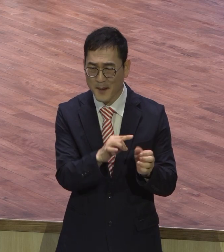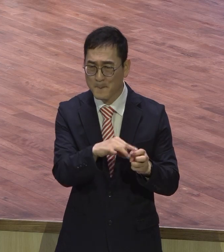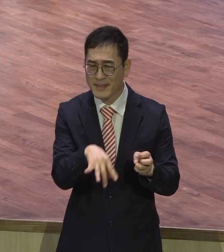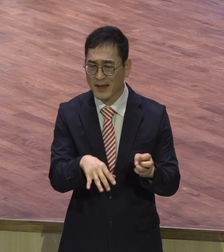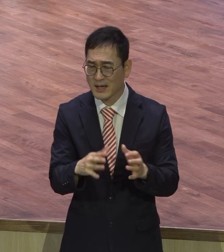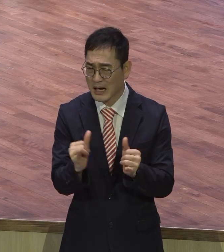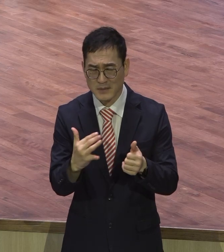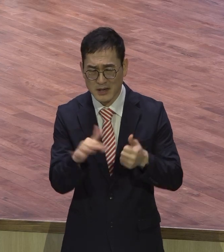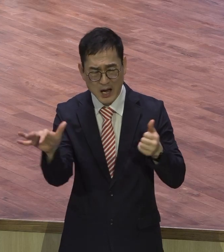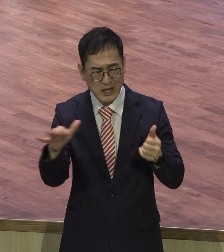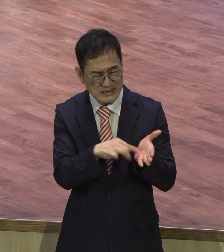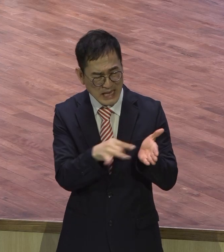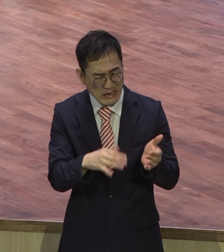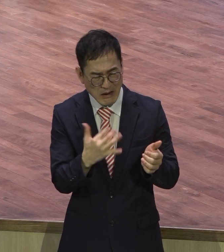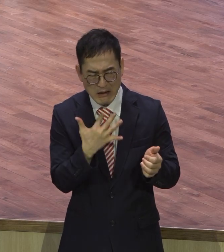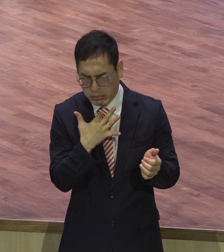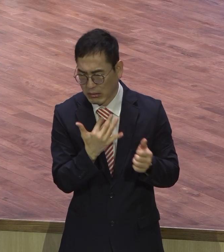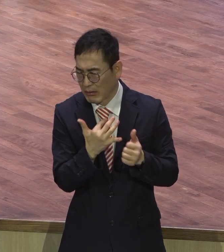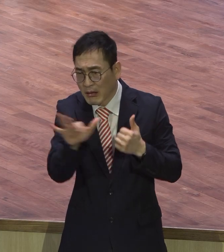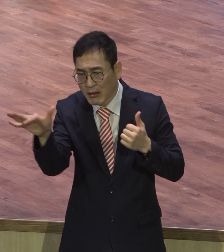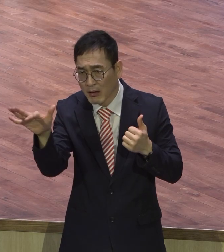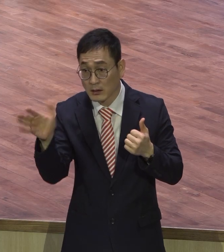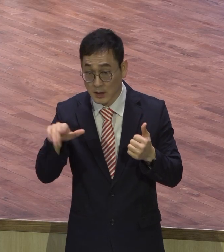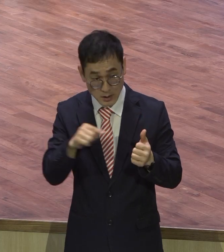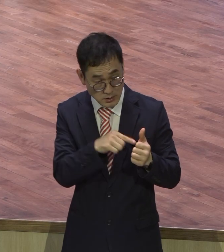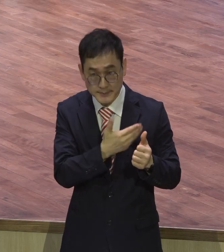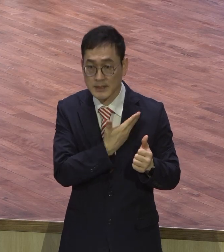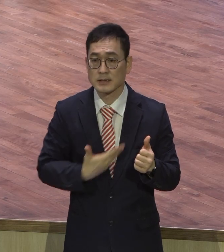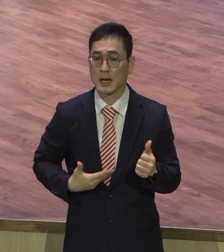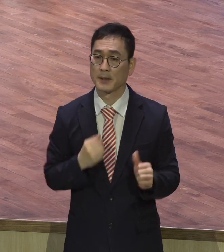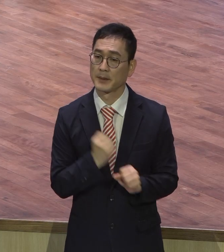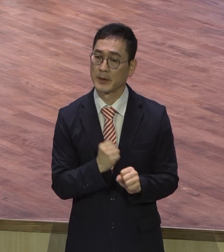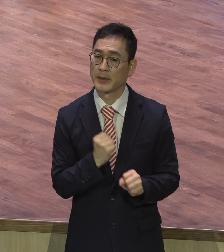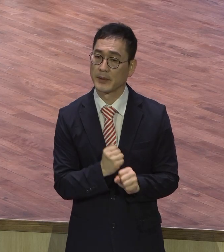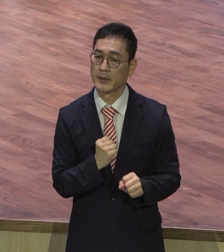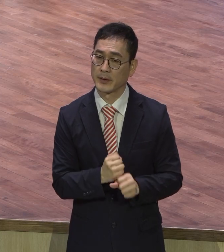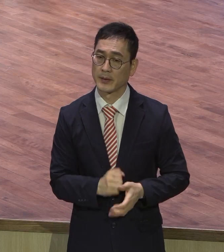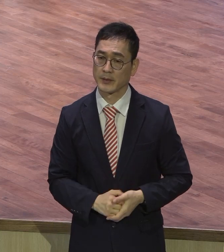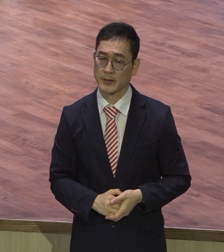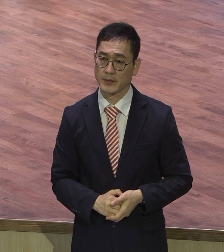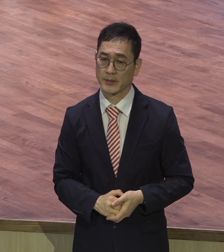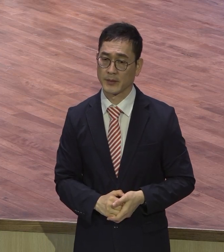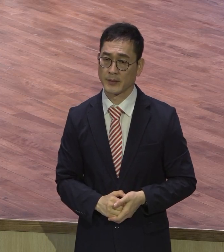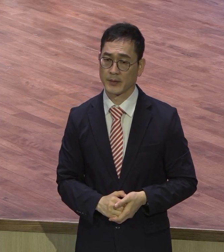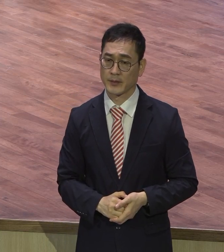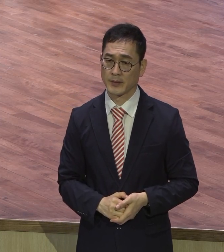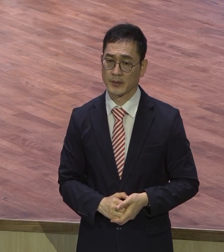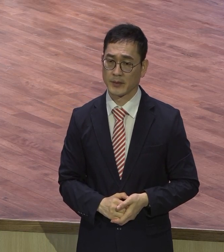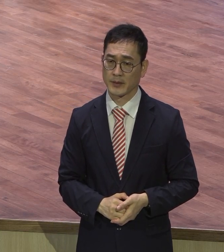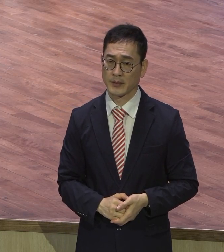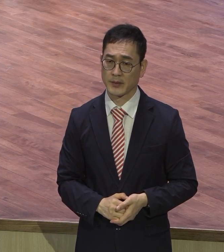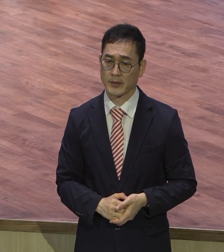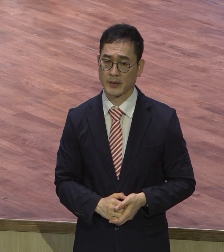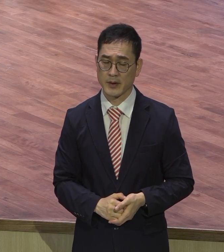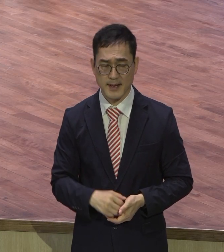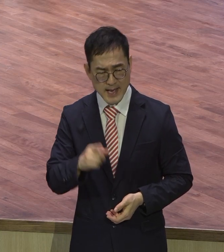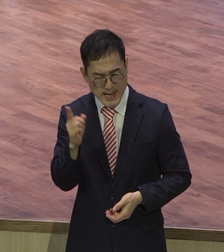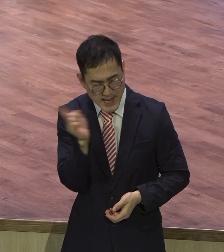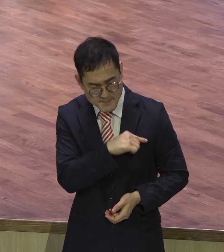이유를 놓치면 안 돼. 왜 이렇게 다 자타가 인정하는 저 흉악한 저